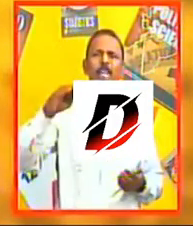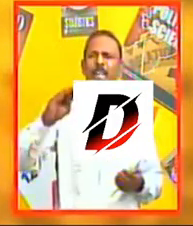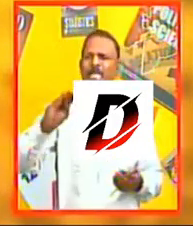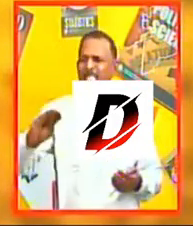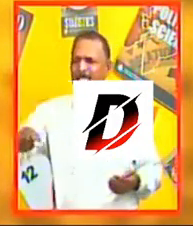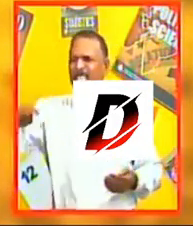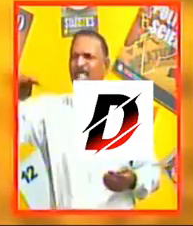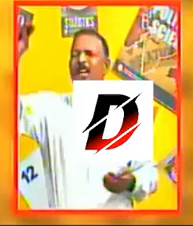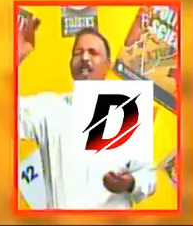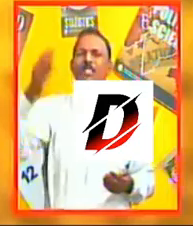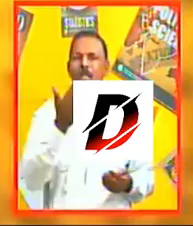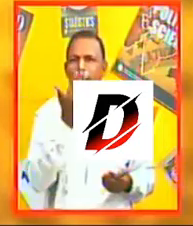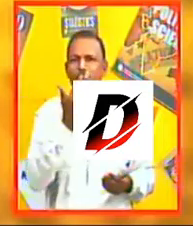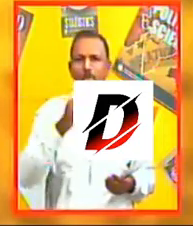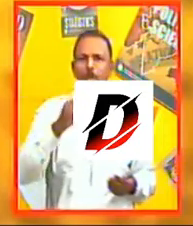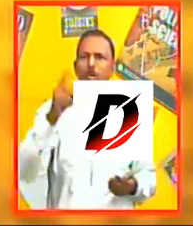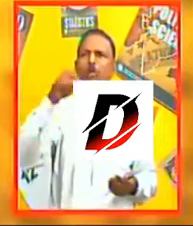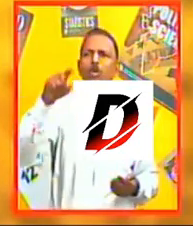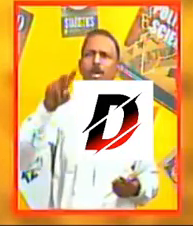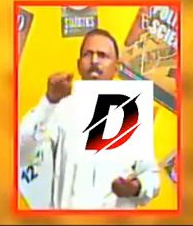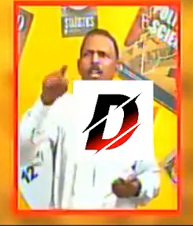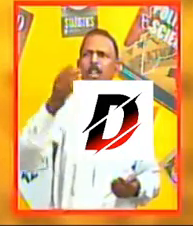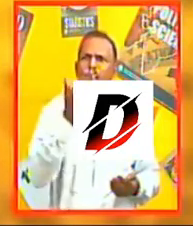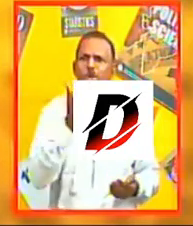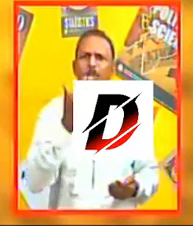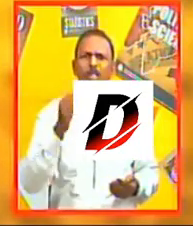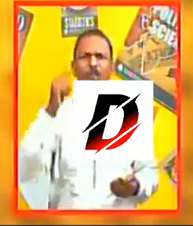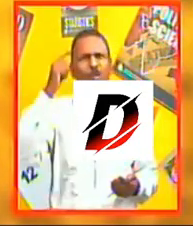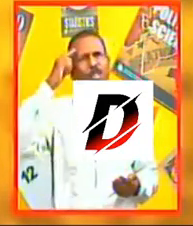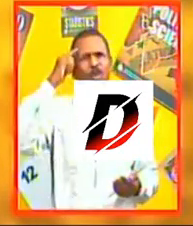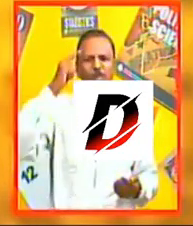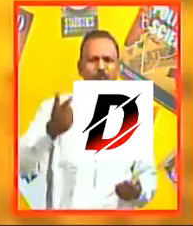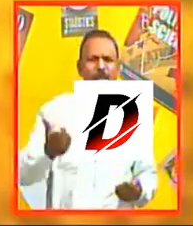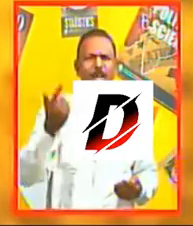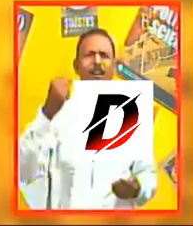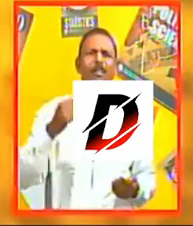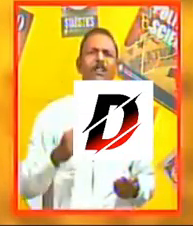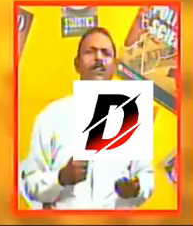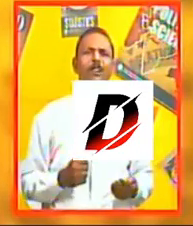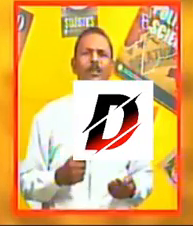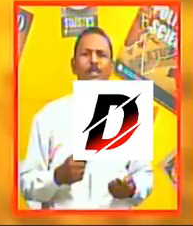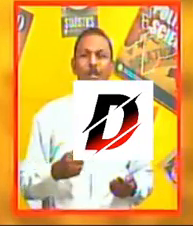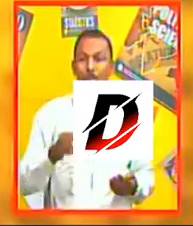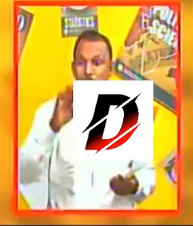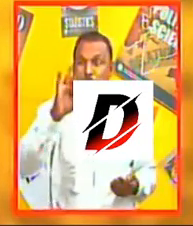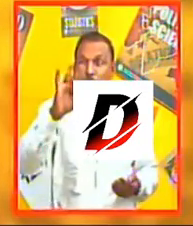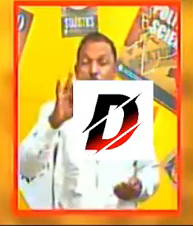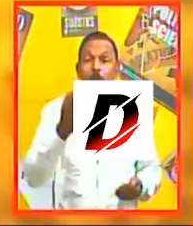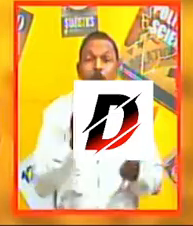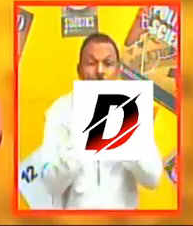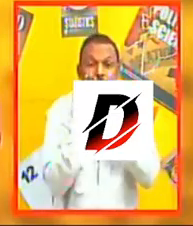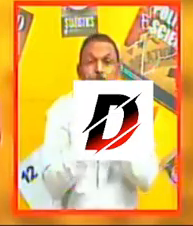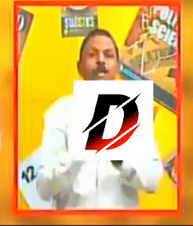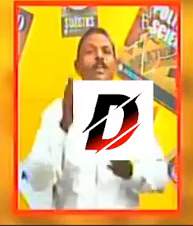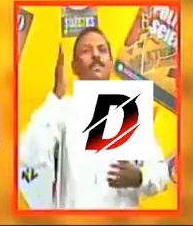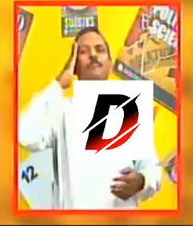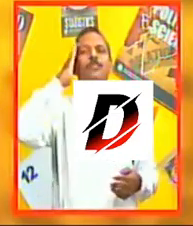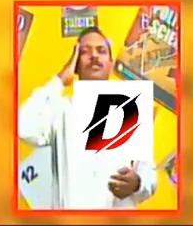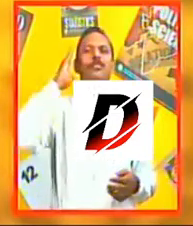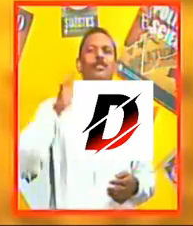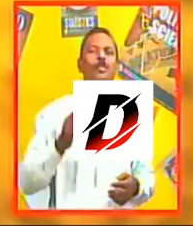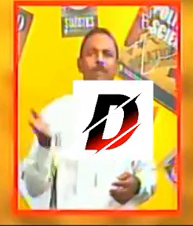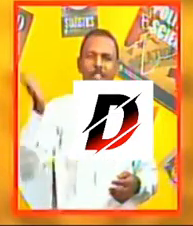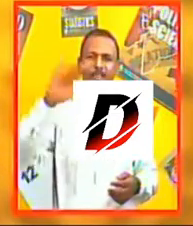சொல்லுங்க பார்ப்போம், கொஞ்சம் நல்லா யோசிச்சு சொல்லுங்க. இந்த திசைகளை பற்றி படிச்சிருக்கிறோம் நம்ம, ஆமாங்க, 3வது வகுப்புலேயே